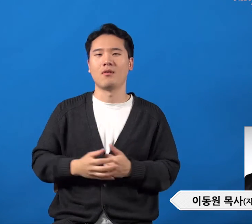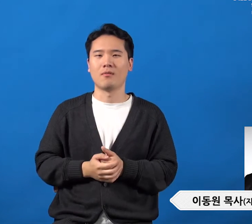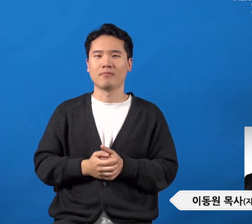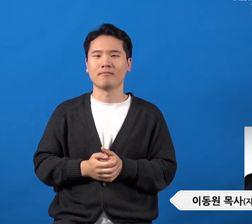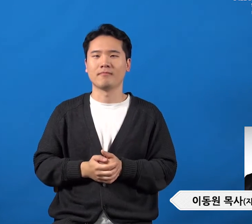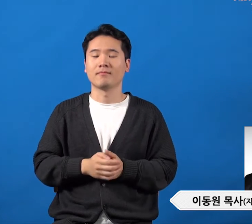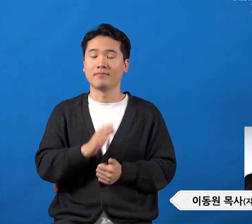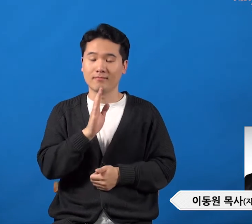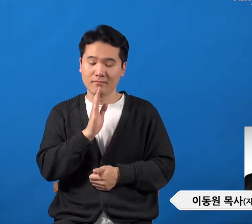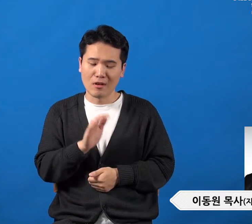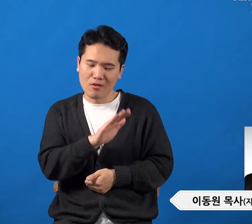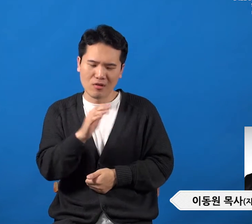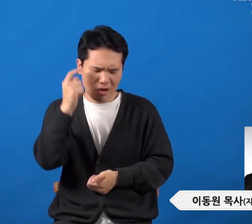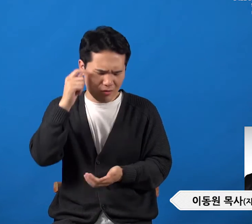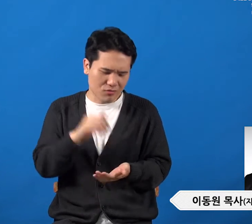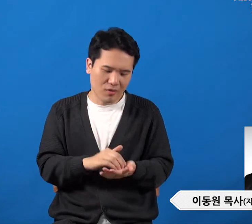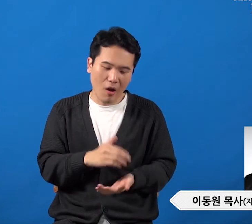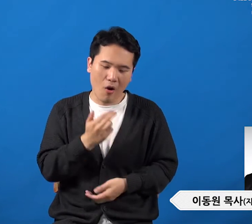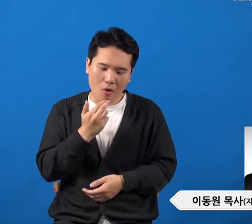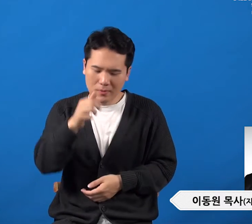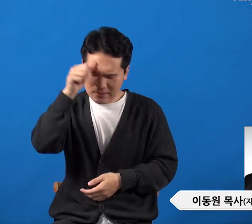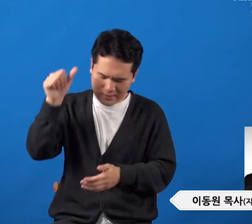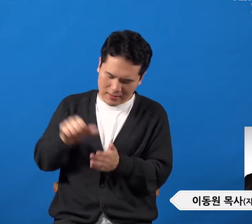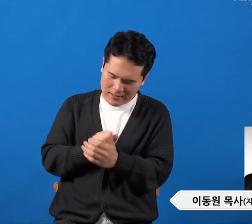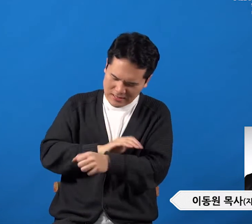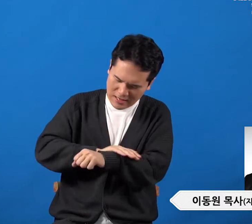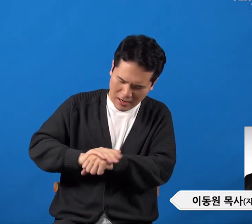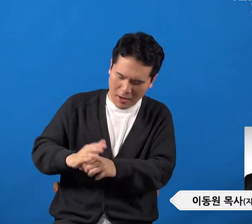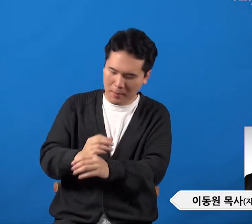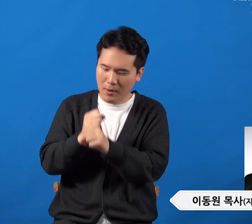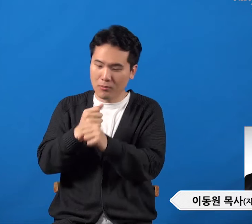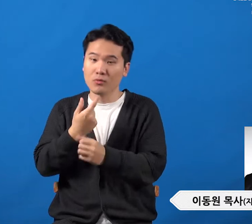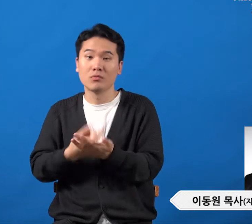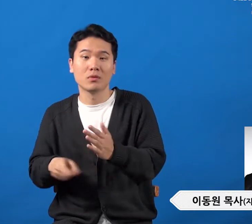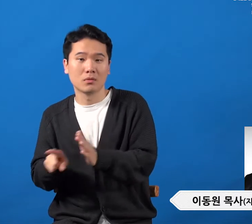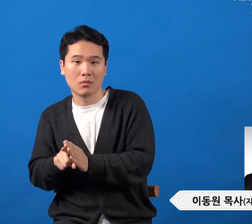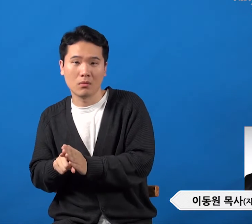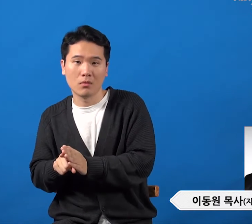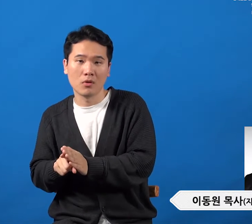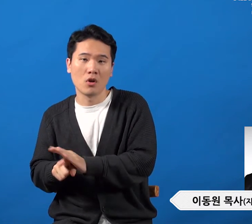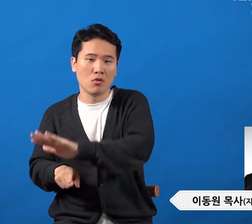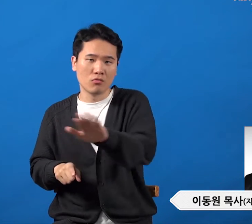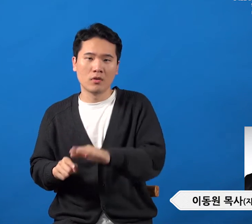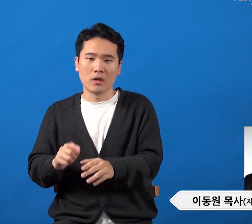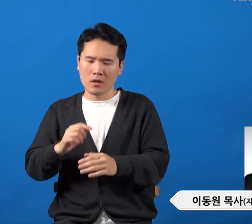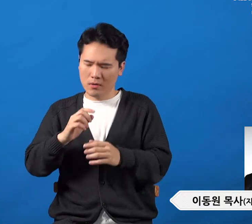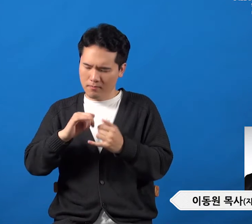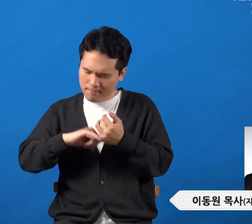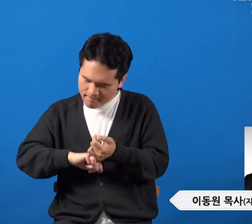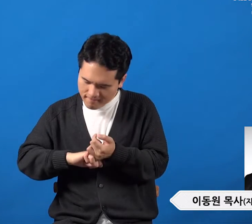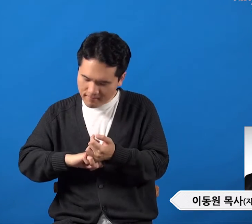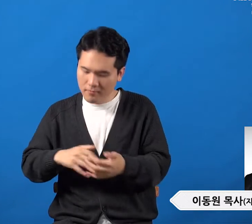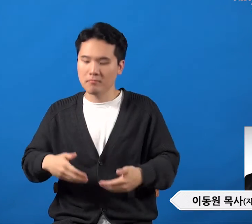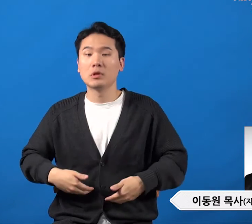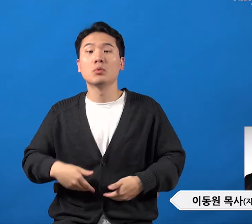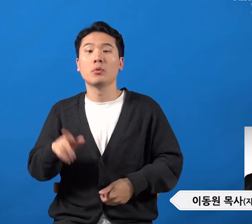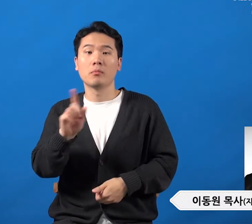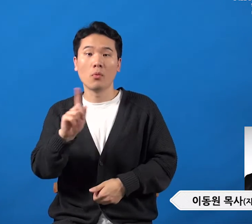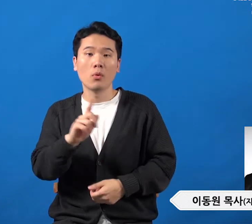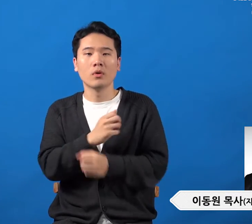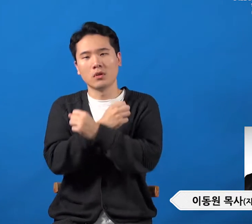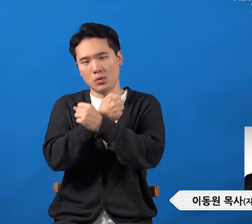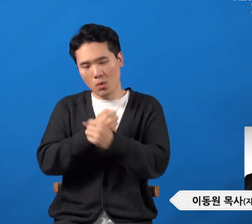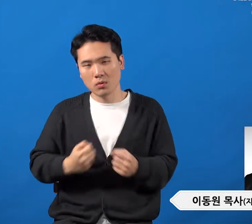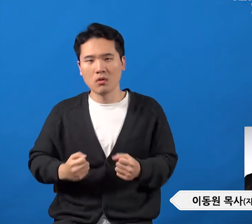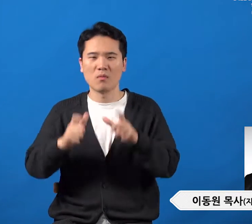인생을 마무리하기 위해서, 혹은 새로운 인생을 살기 위해서 우리에게 반드시 필요한 것,